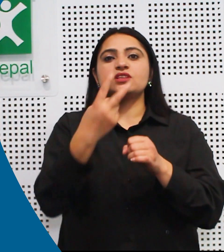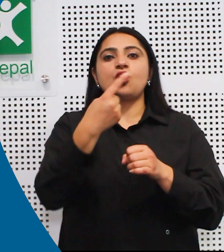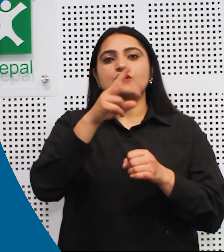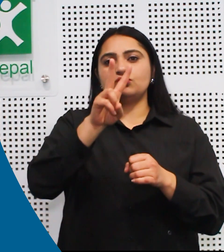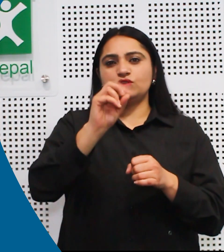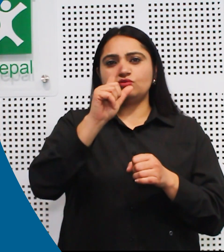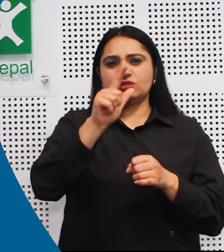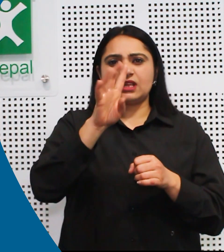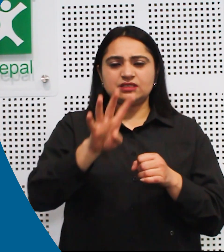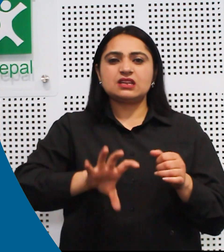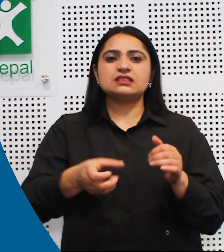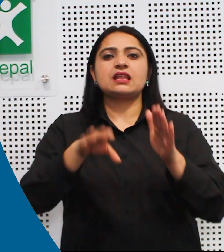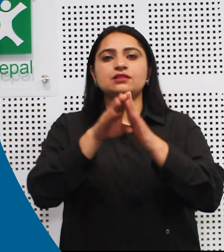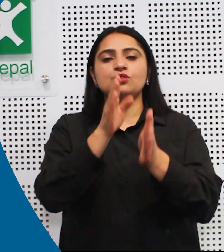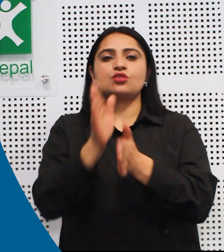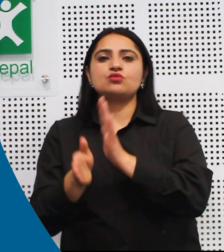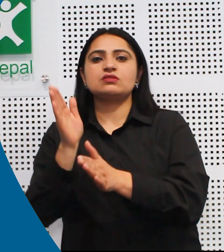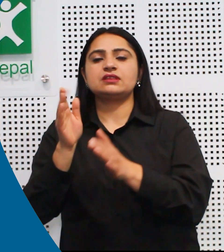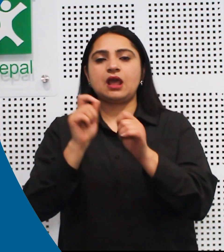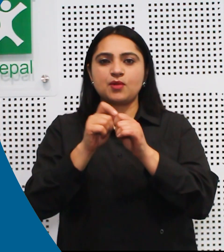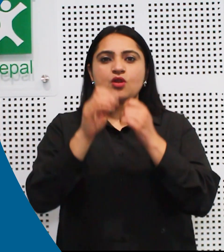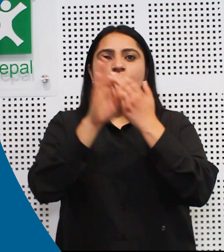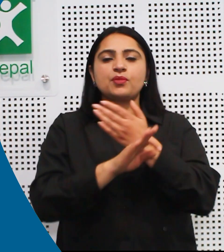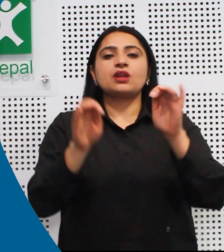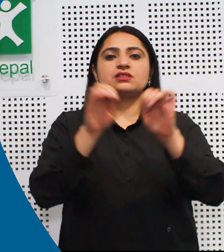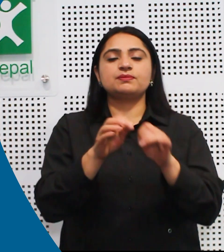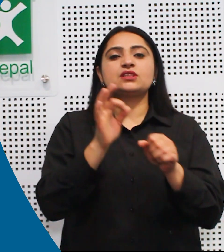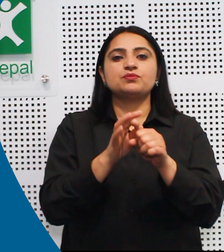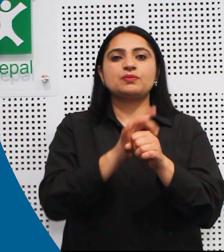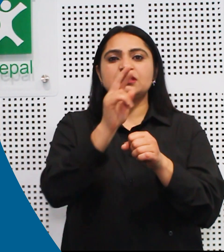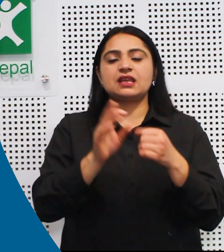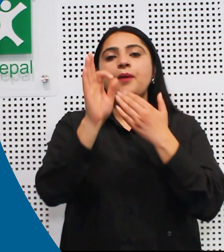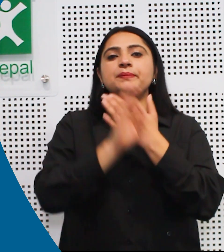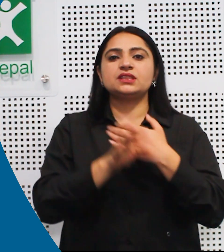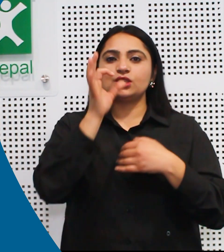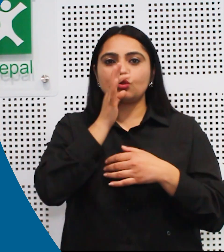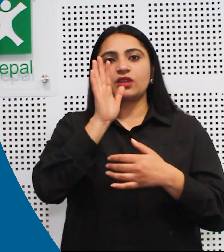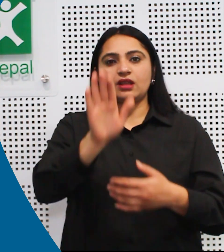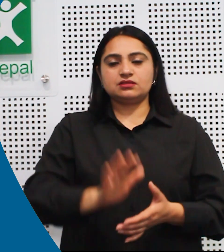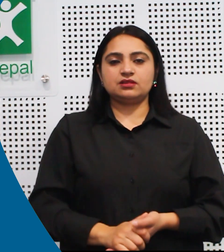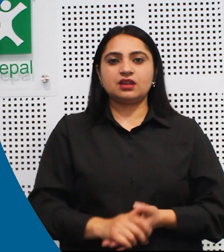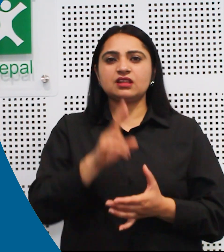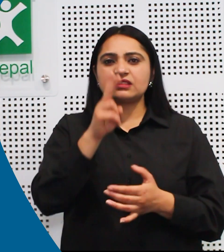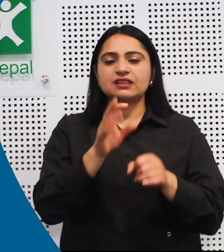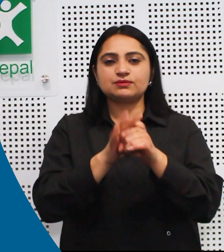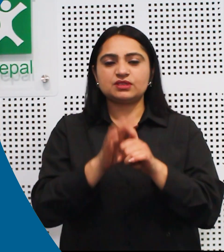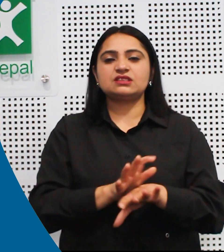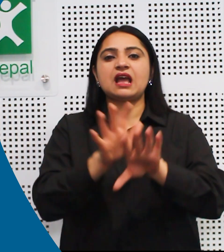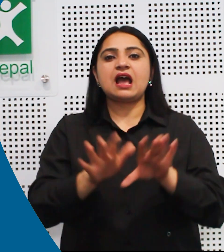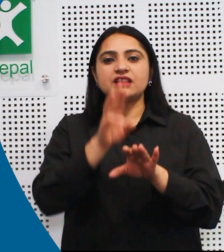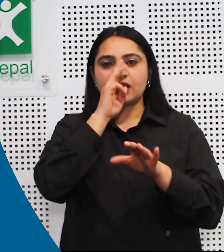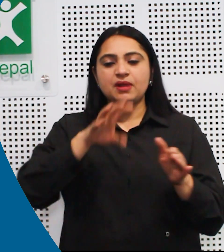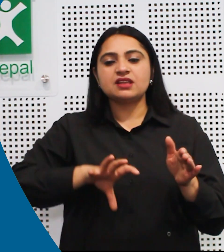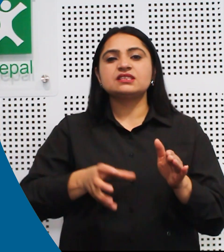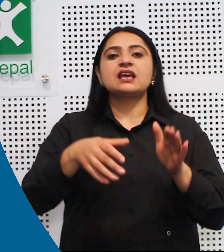2074ले स्थानीय तहको योजना तर्जुमा प्रक्रिया सम्बन्धी व्यवस्था र विधि तोकेका छन्। त्यस व्यवस्थाका आधारमा